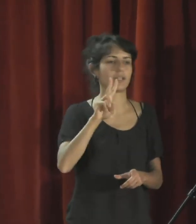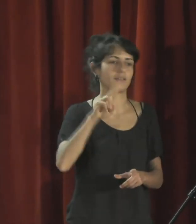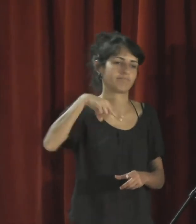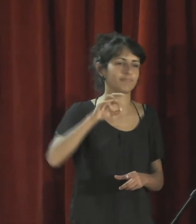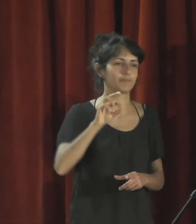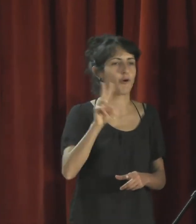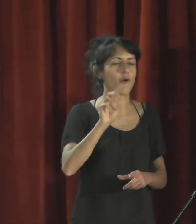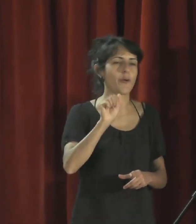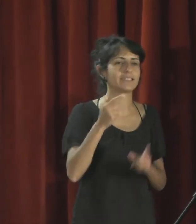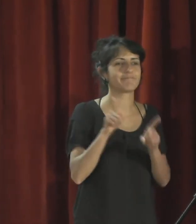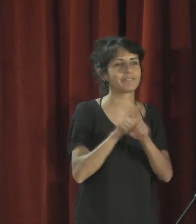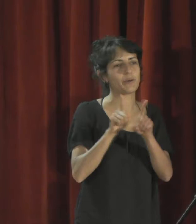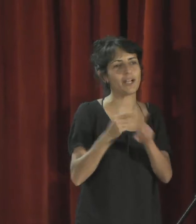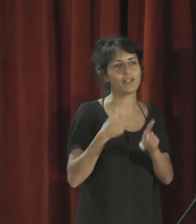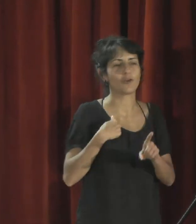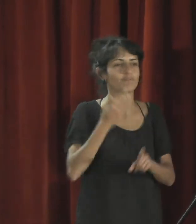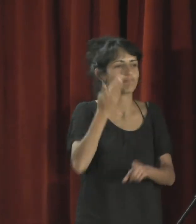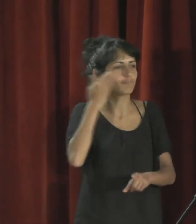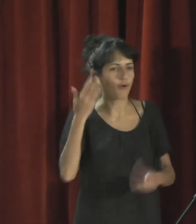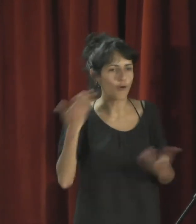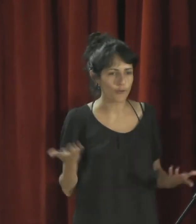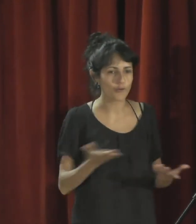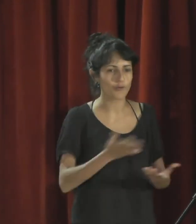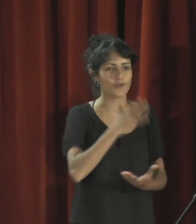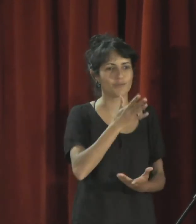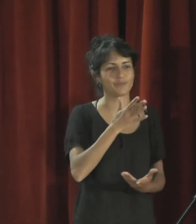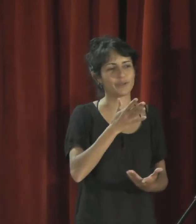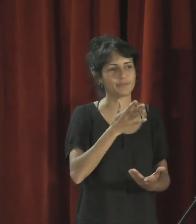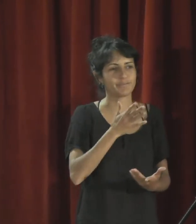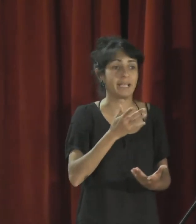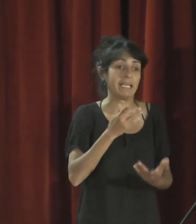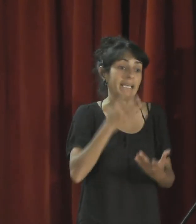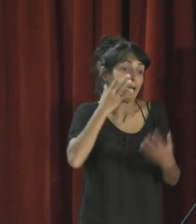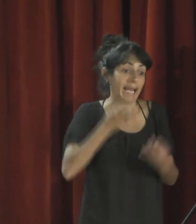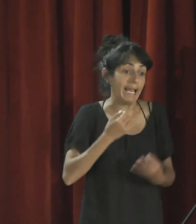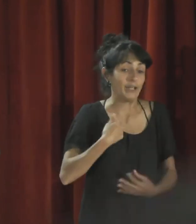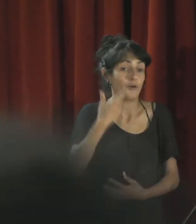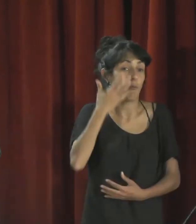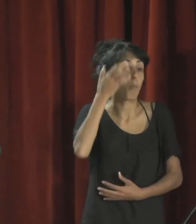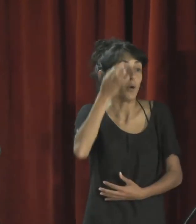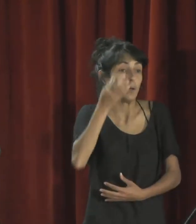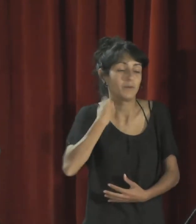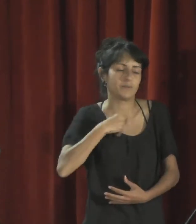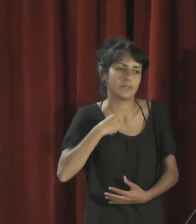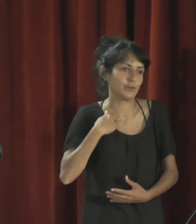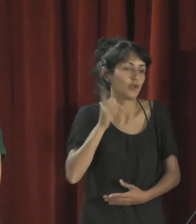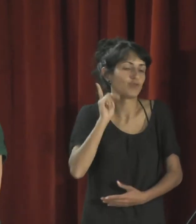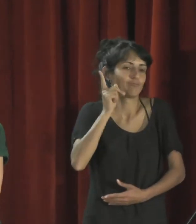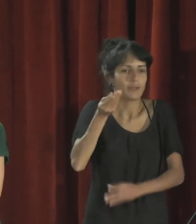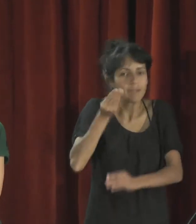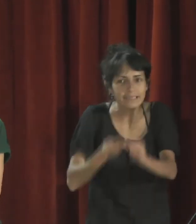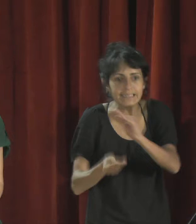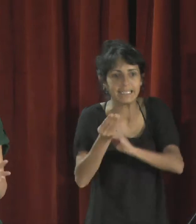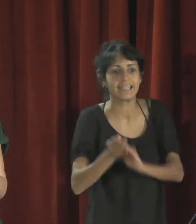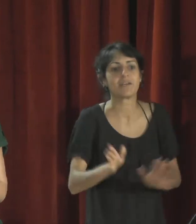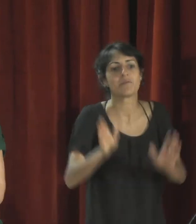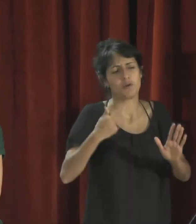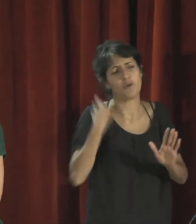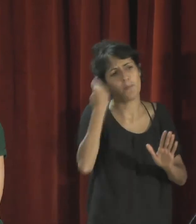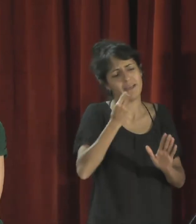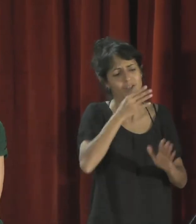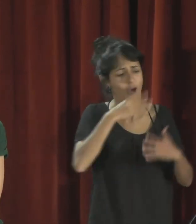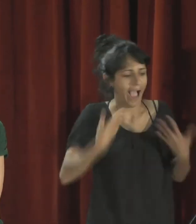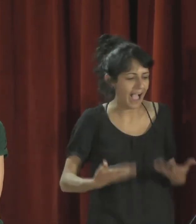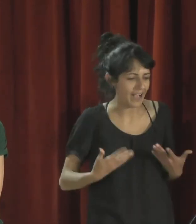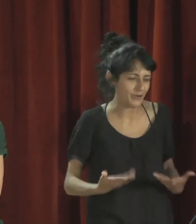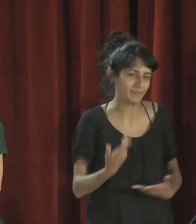principios que quizáis unha realidade, porque na Ponte Nova non fixen moito máis que nacer. Pero penso que nestes tempos unha